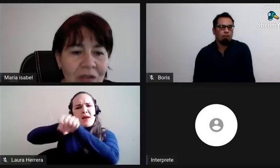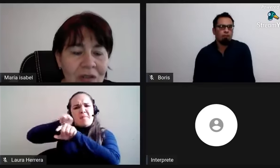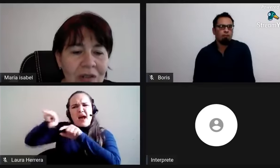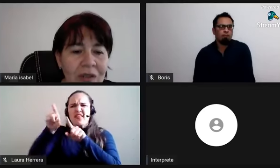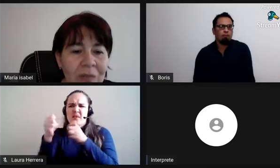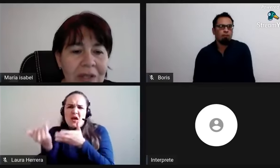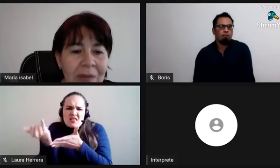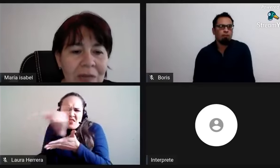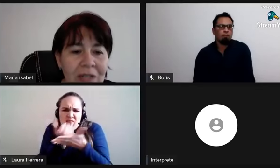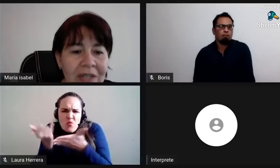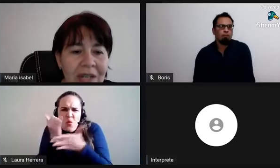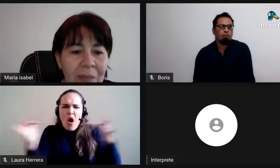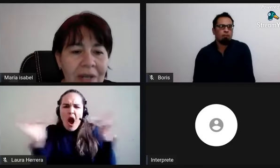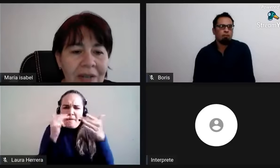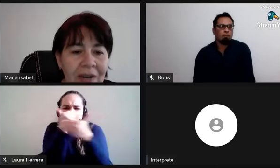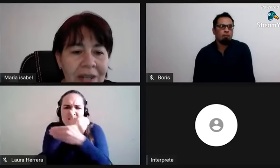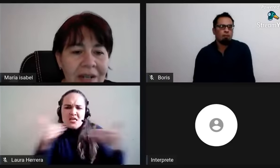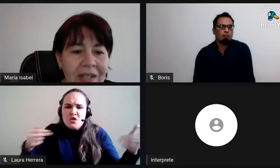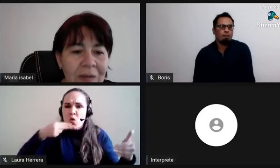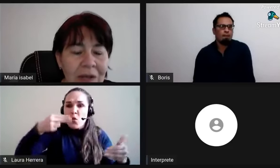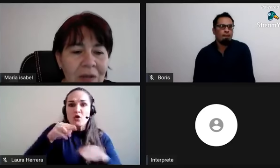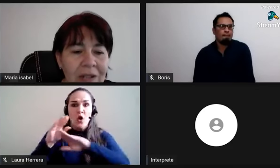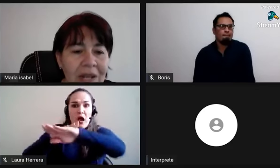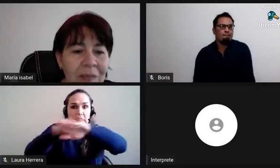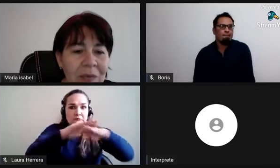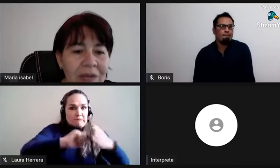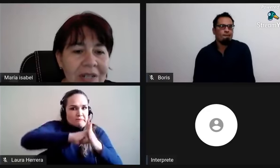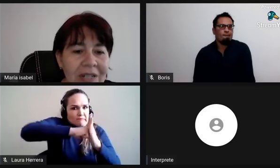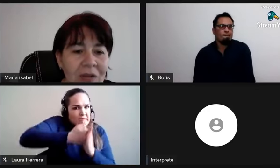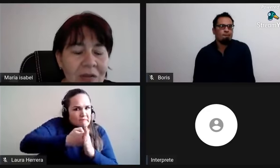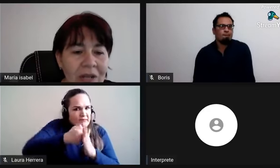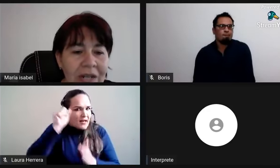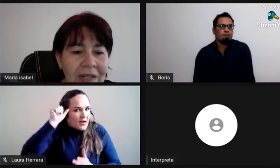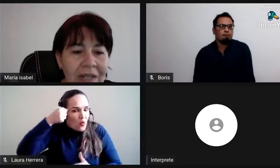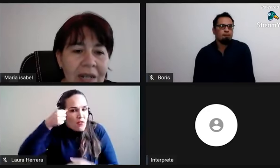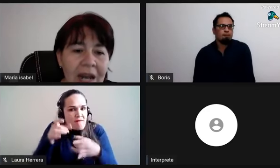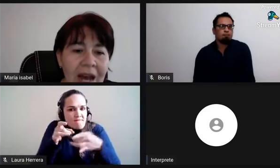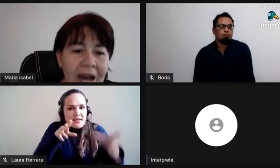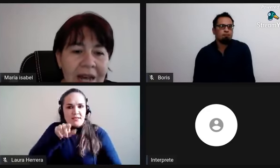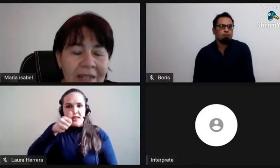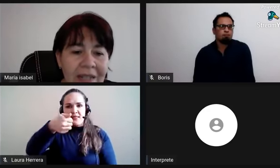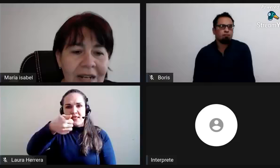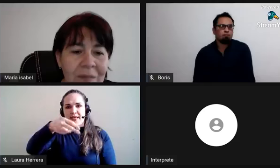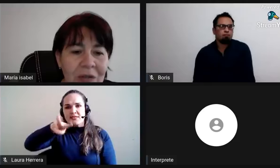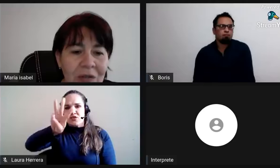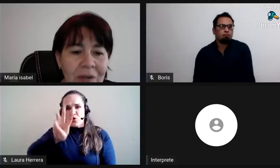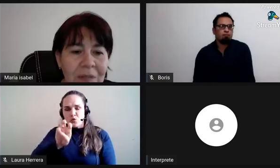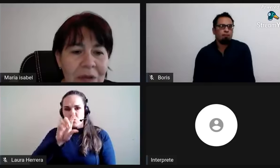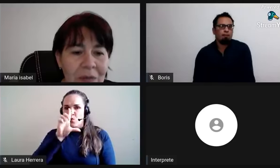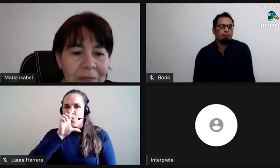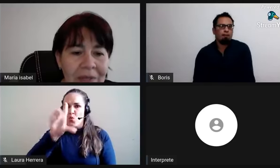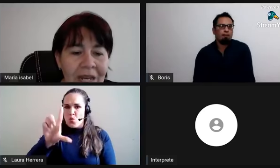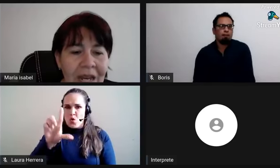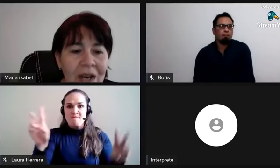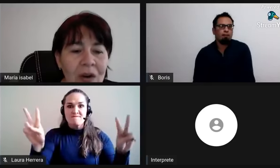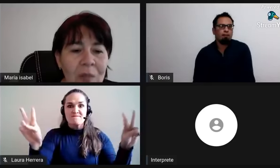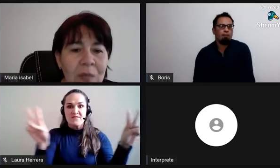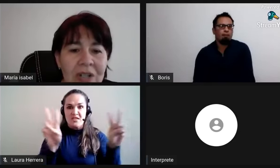Entonces los invitamos desde ya para que vayan reservando el tiempo y se conecten a esta transmisión en vivo. Con